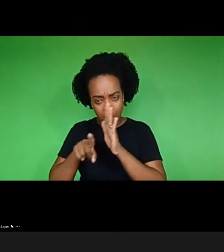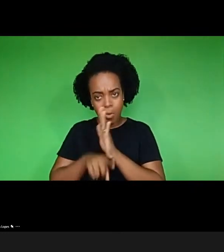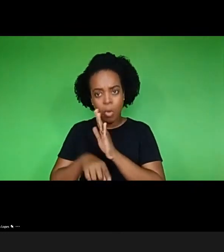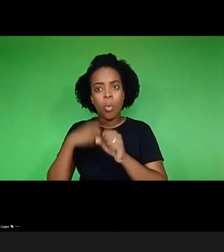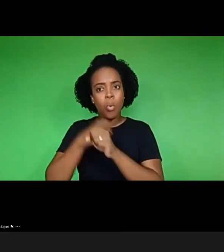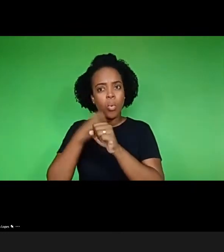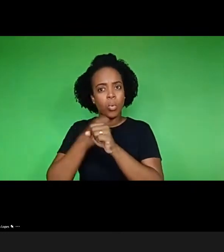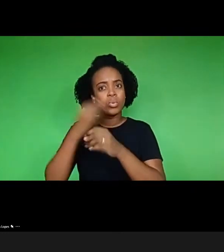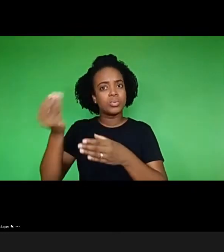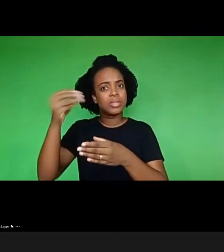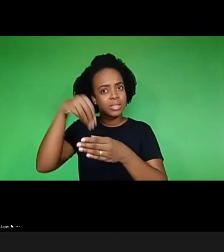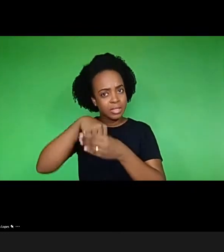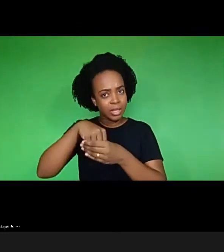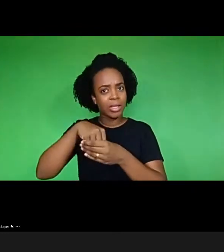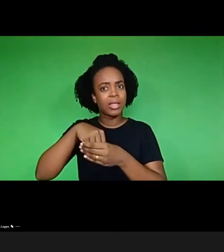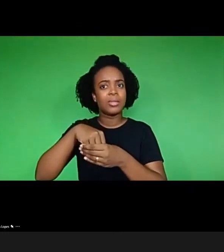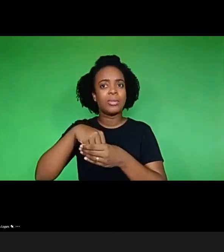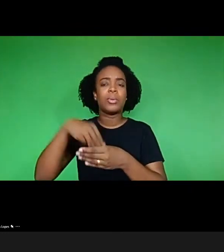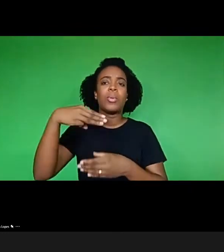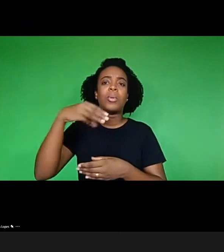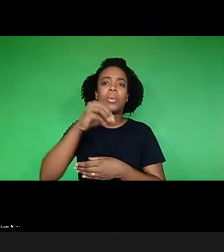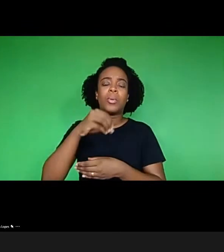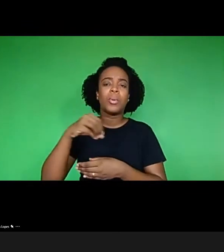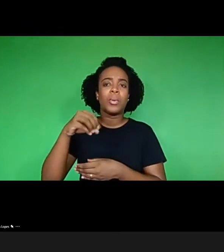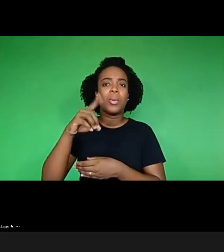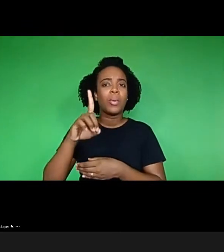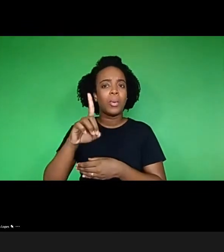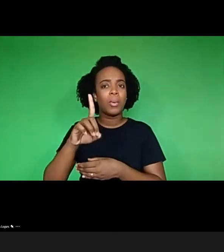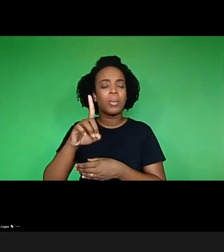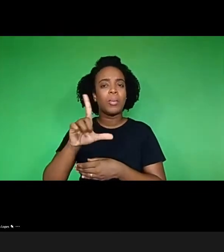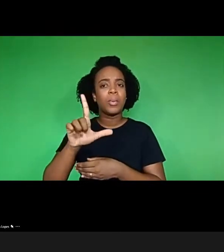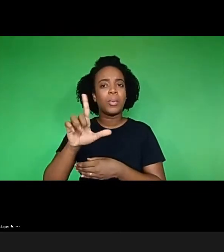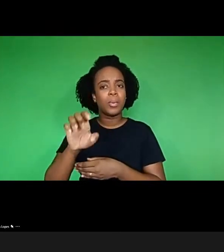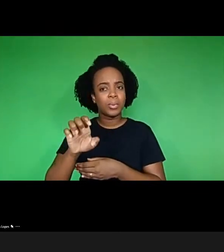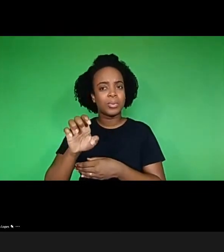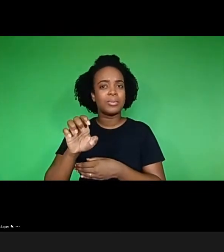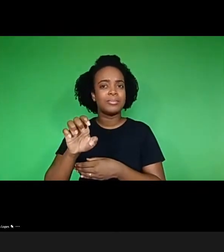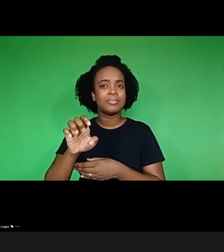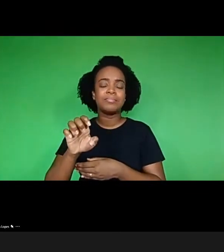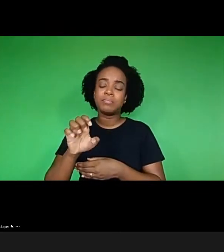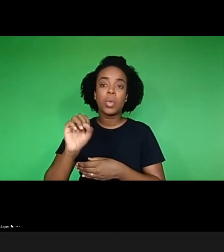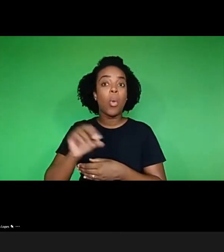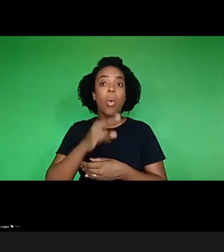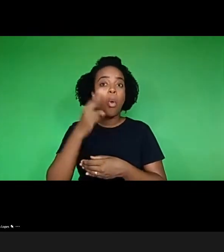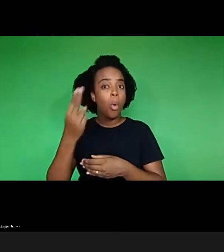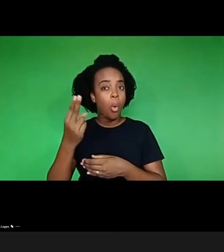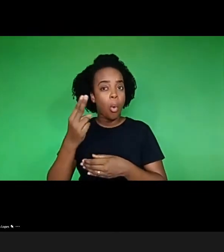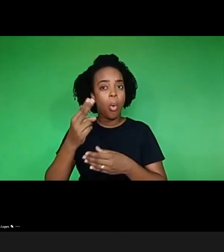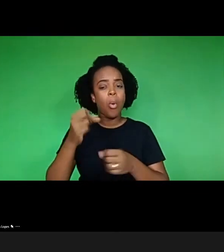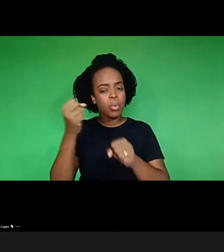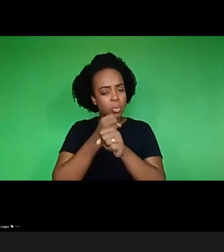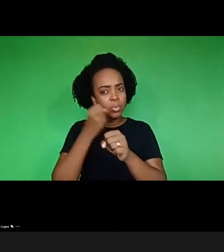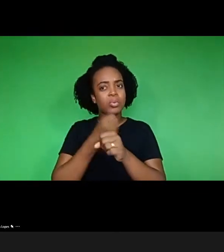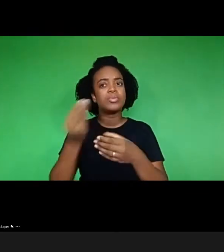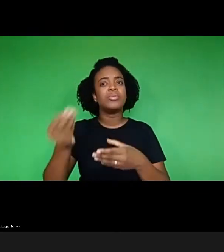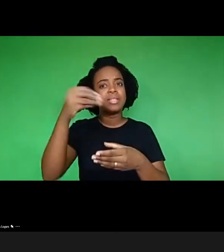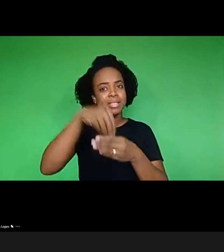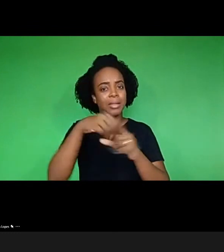disponibilizado no Moodle. Enfim, várias coisas podem ser feitas. Isso vai depender do professor e da turma, tá